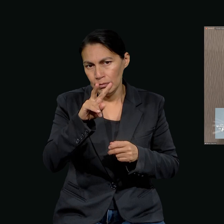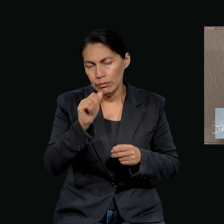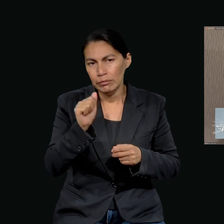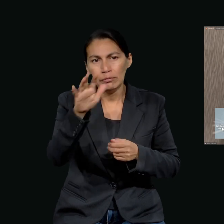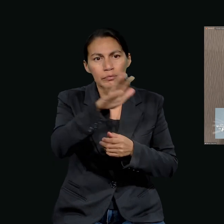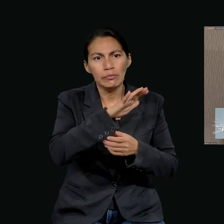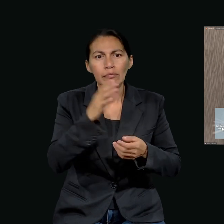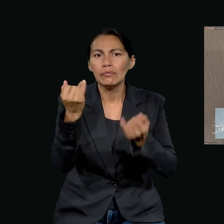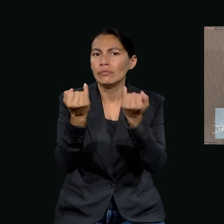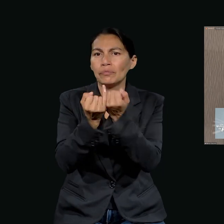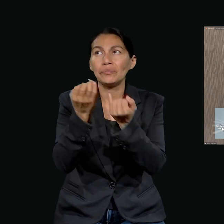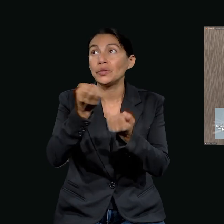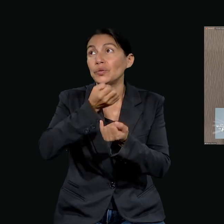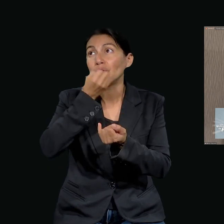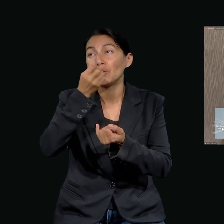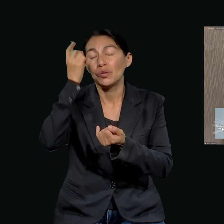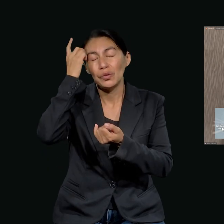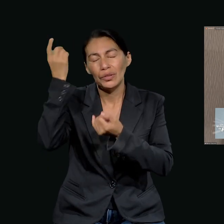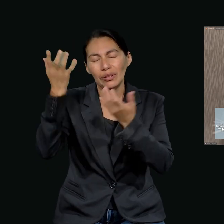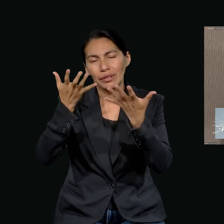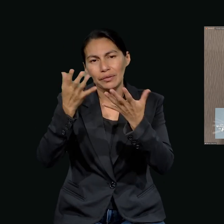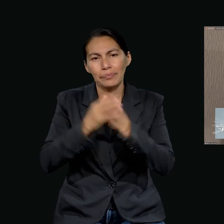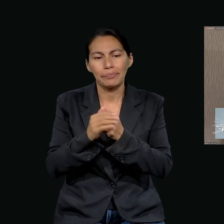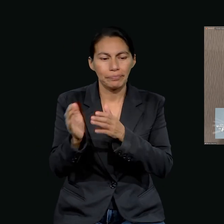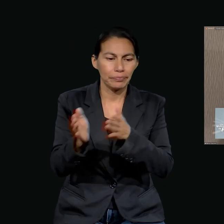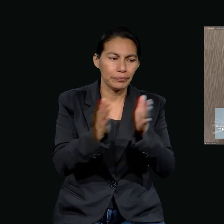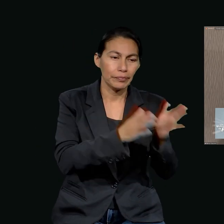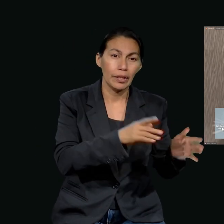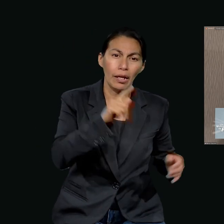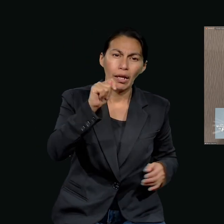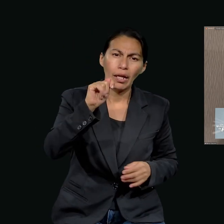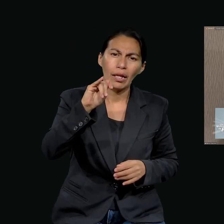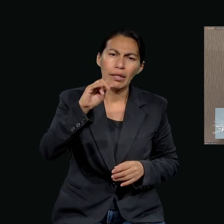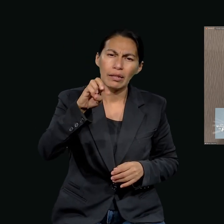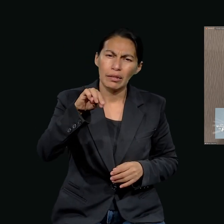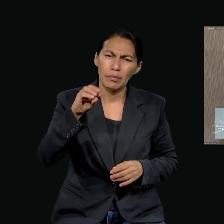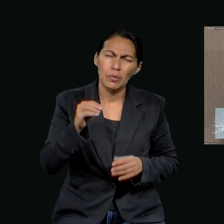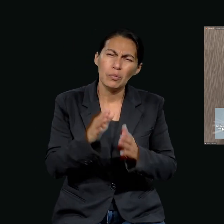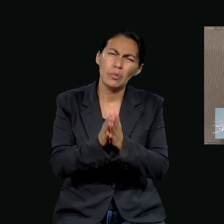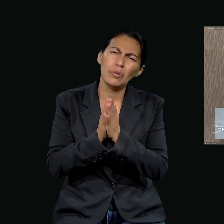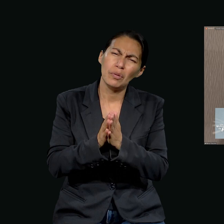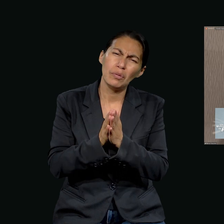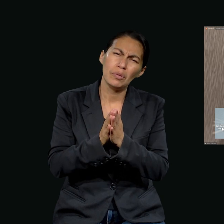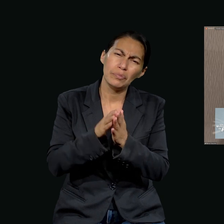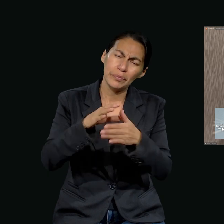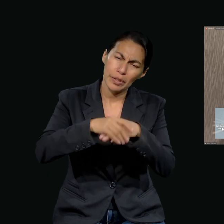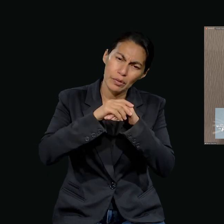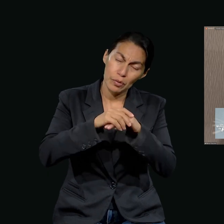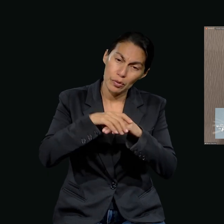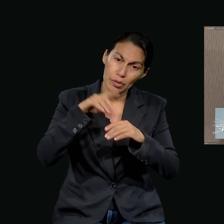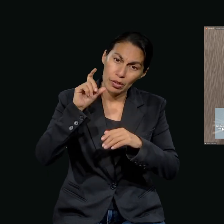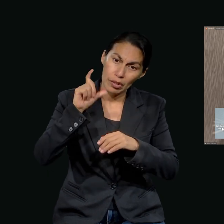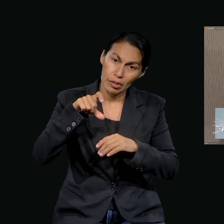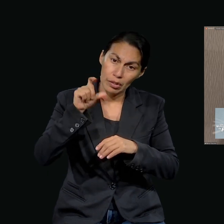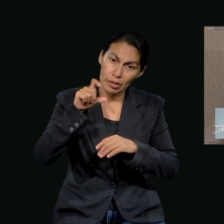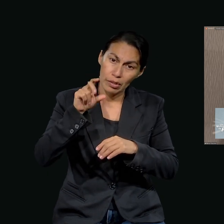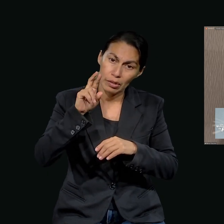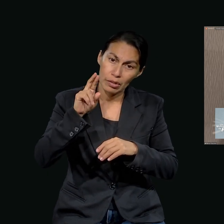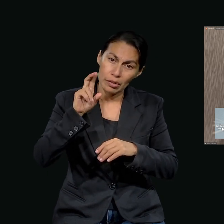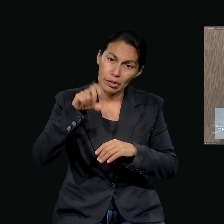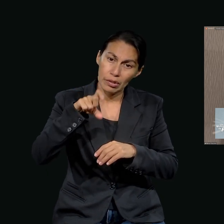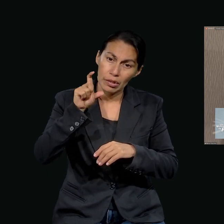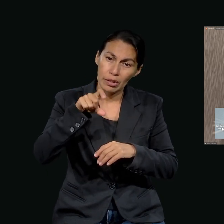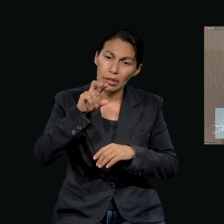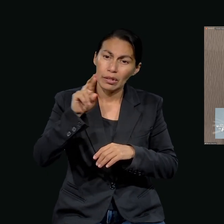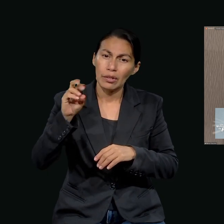que Dios Actúe Poderosamente Timo Trejo Buenas noches Saludos Desde Querétaro Pido